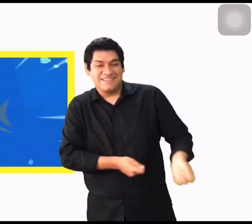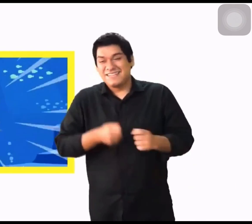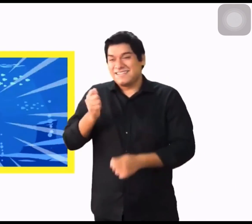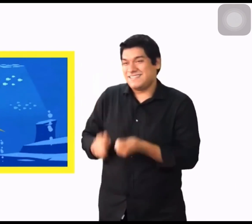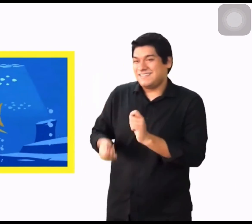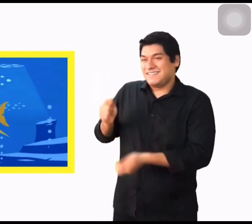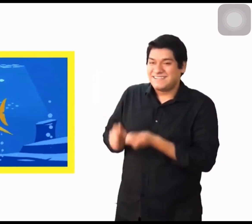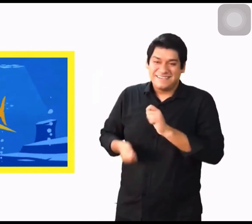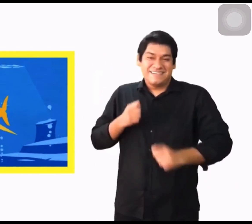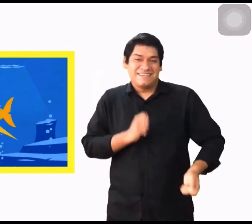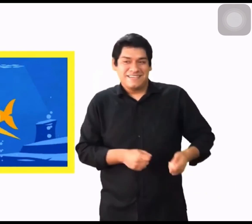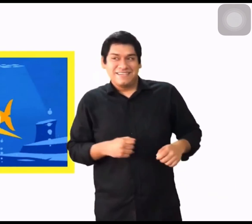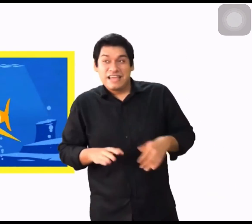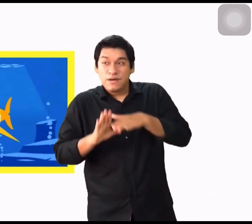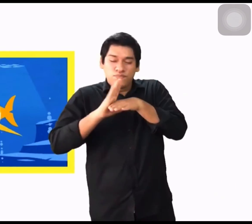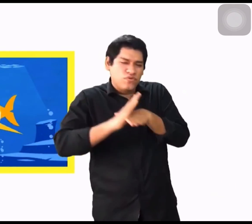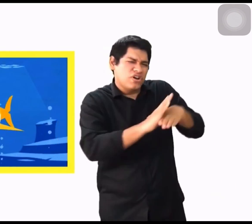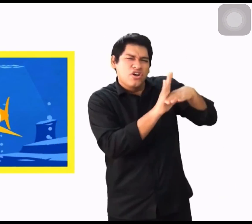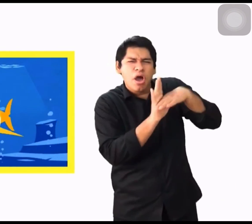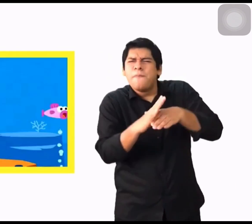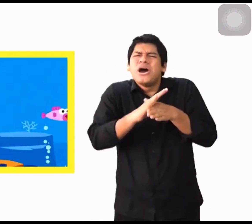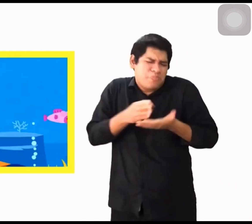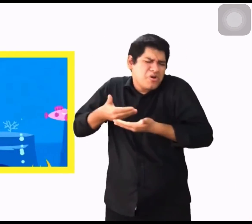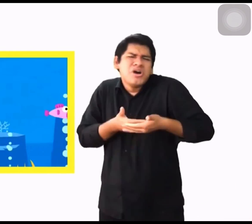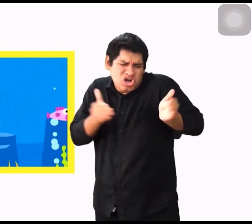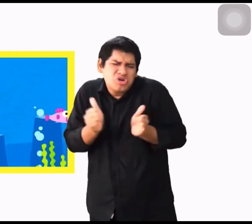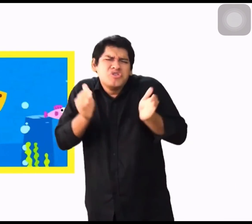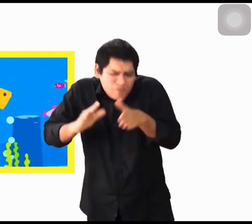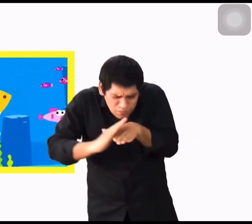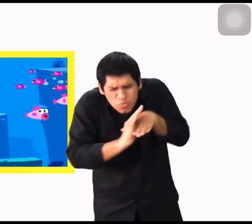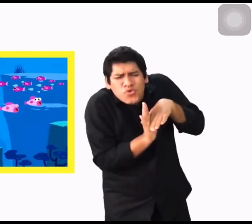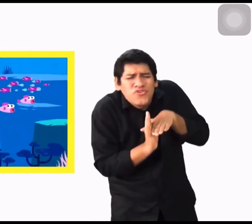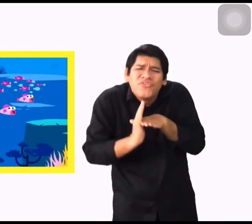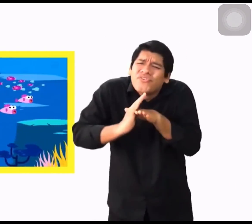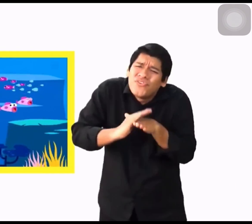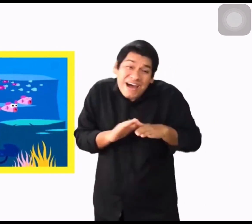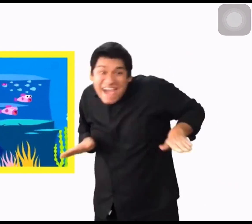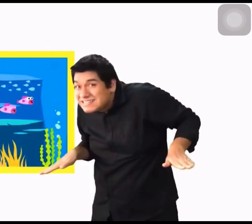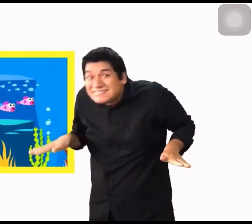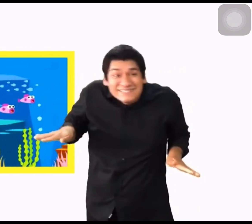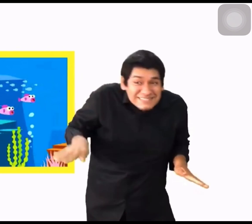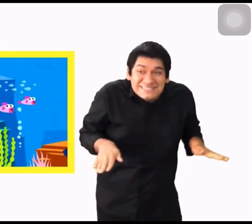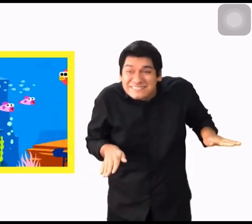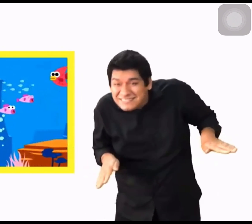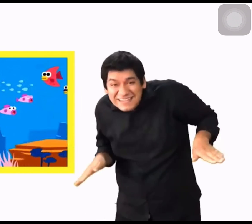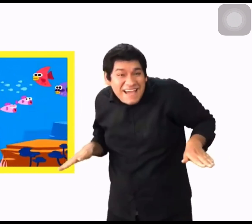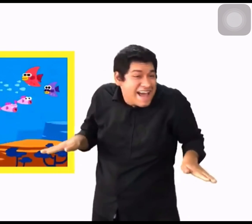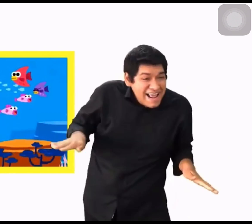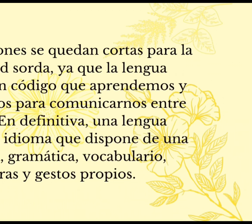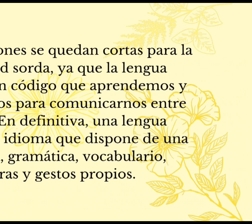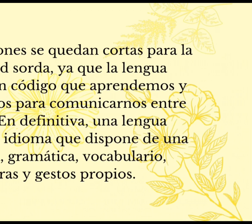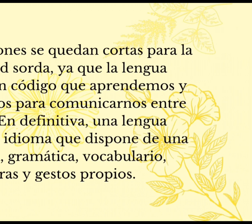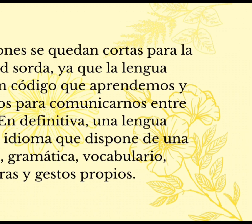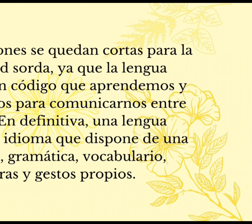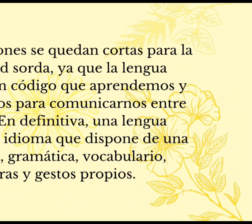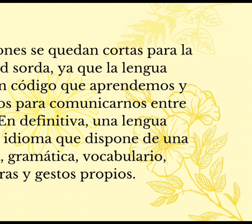caso se realizan símbolos y signos en la palma de la mano y se llama sistema dactilológico. Estas definiciones